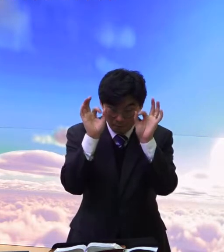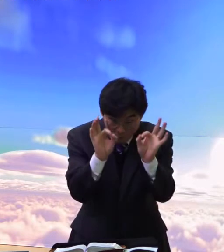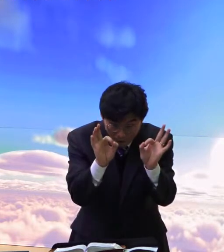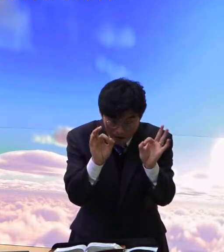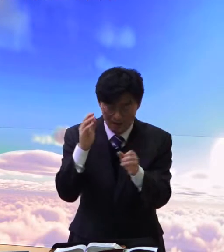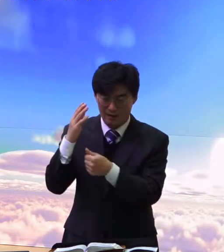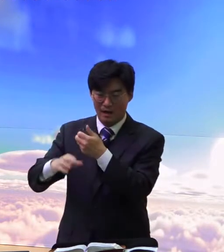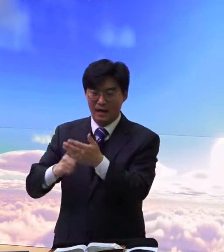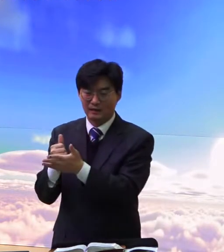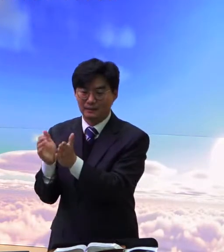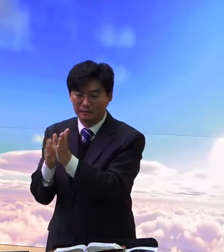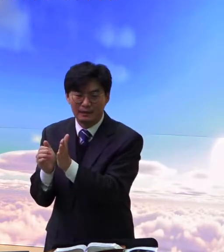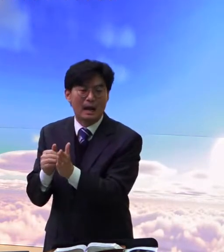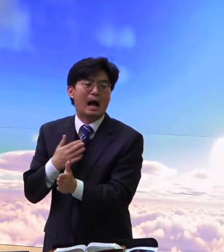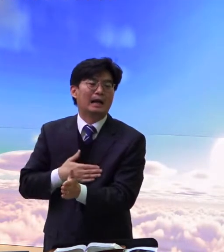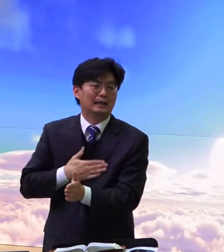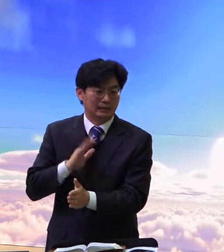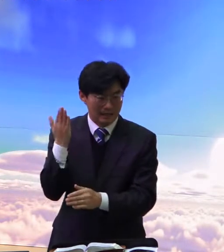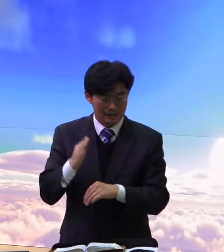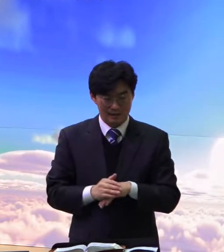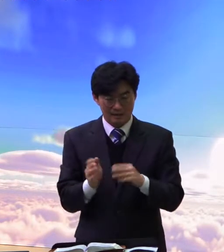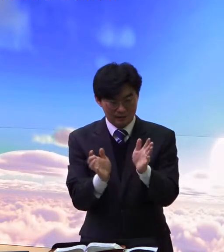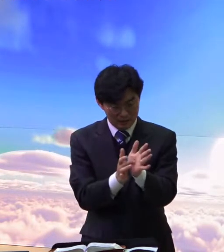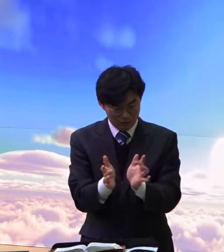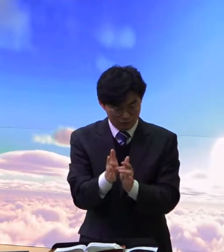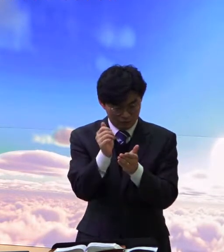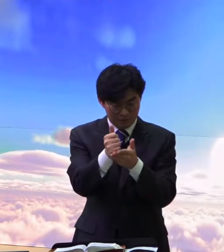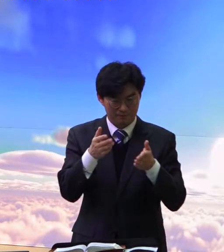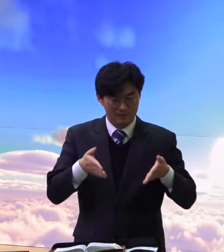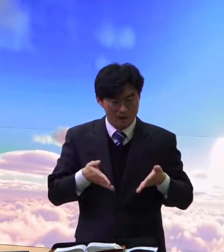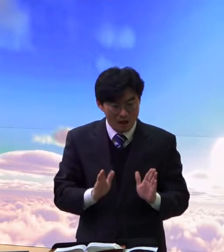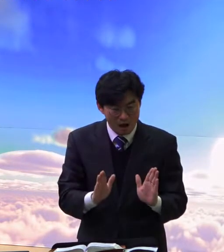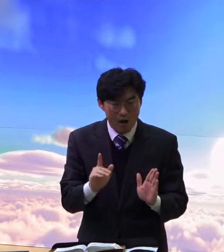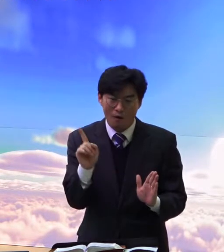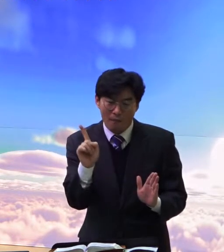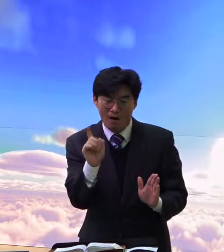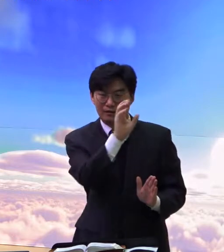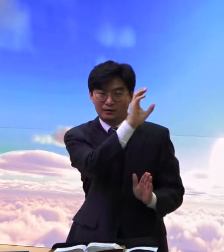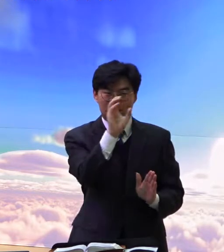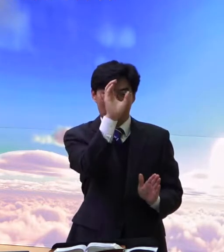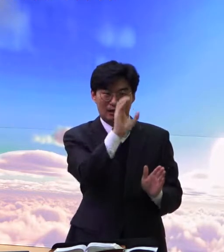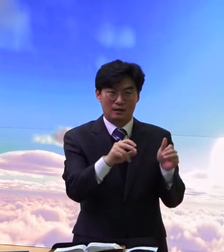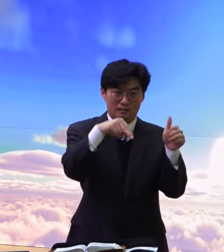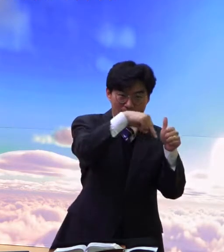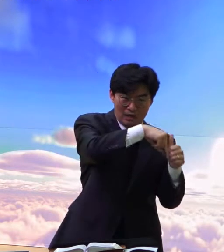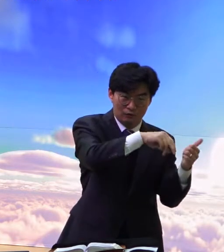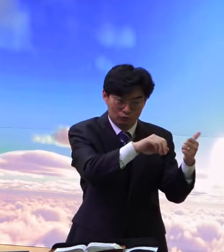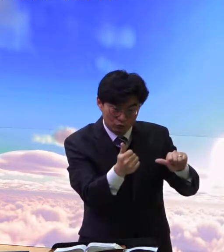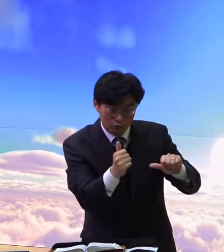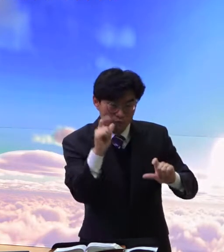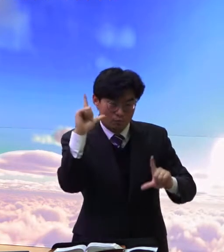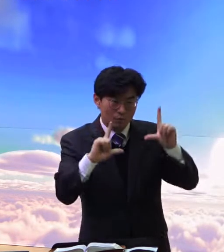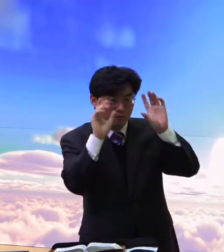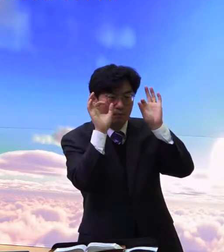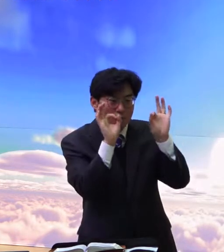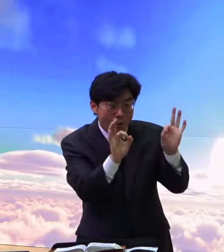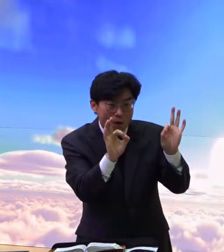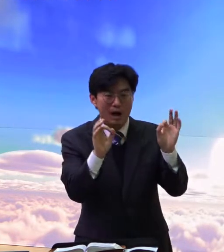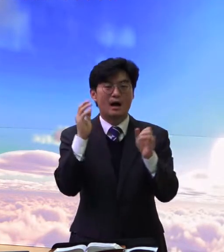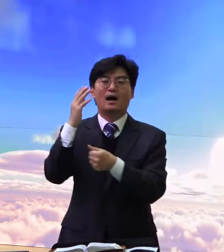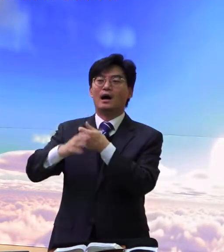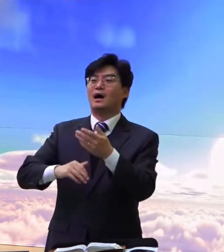삶, 예수님의 십자가의 죽음을 통해서 드러난 하나님의 복음, 그것이 비밀인데 지금